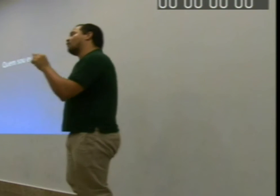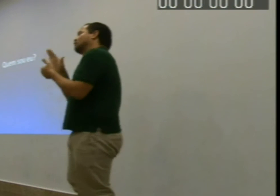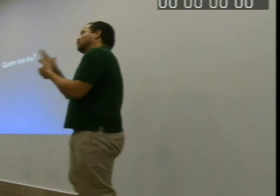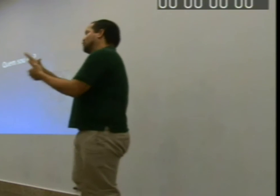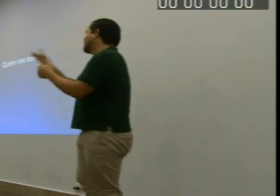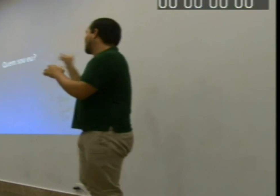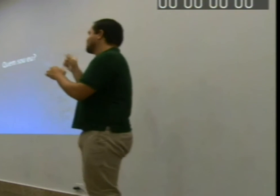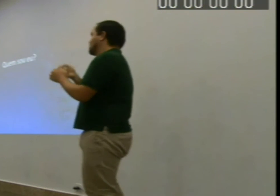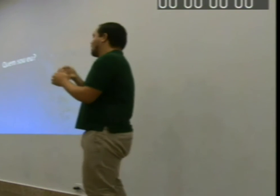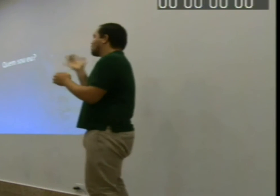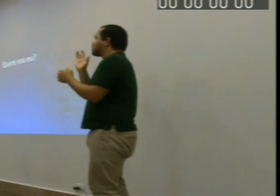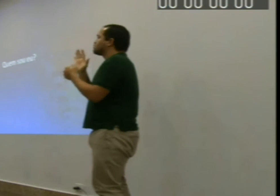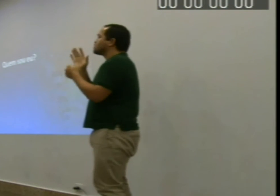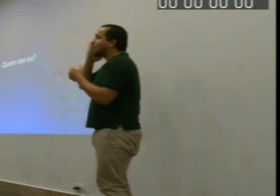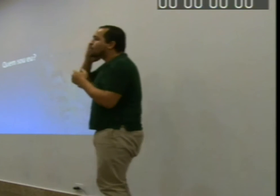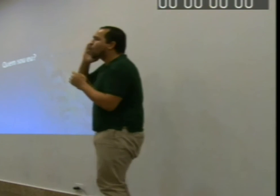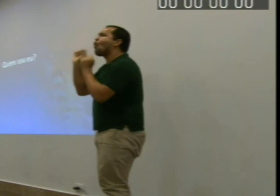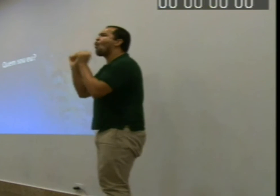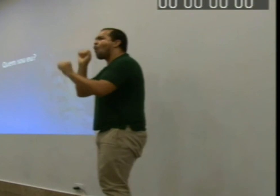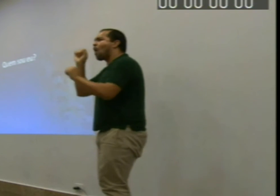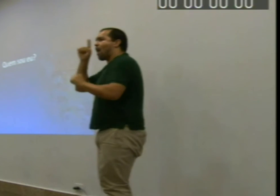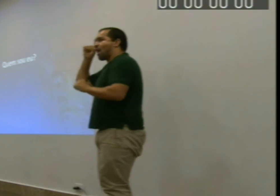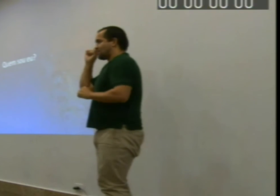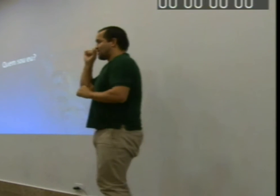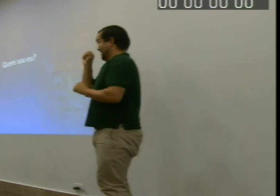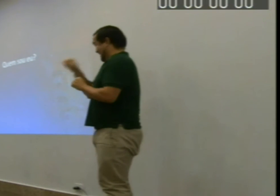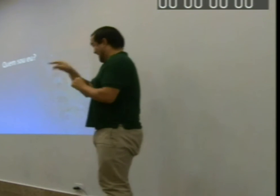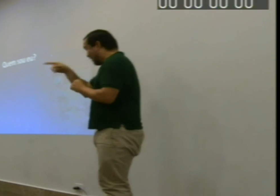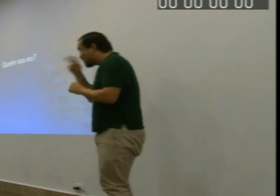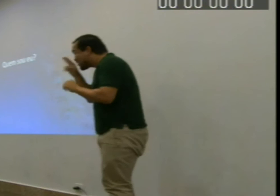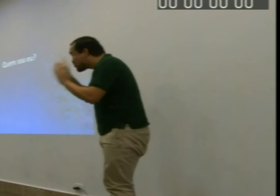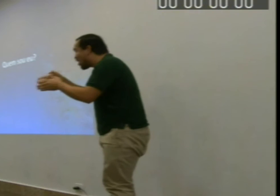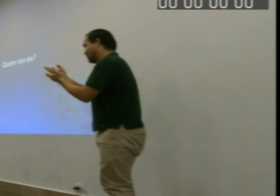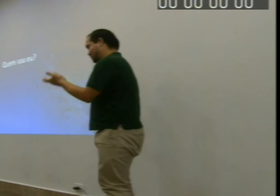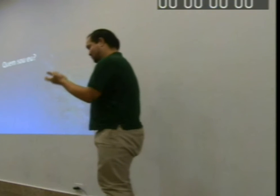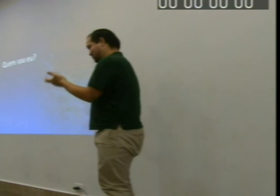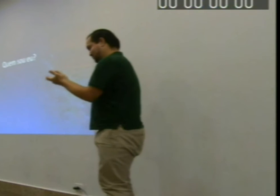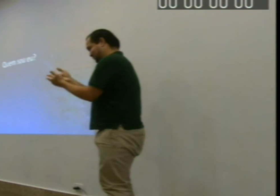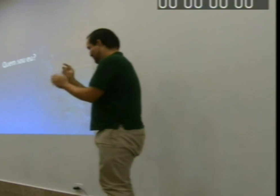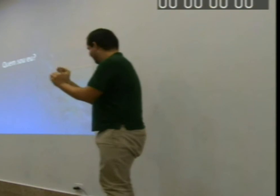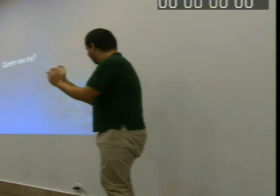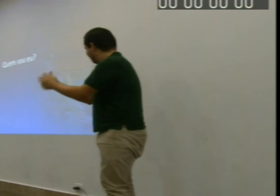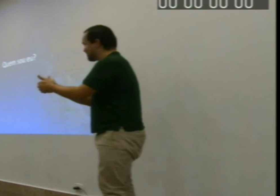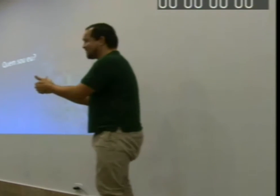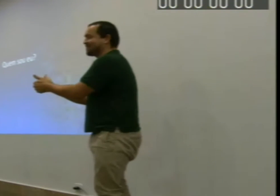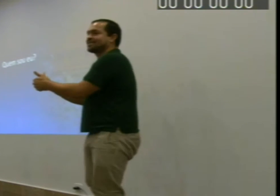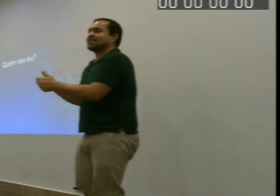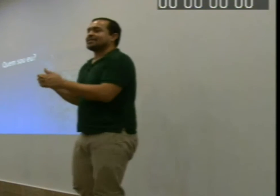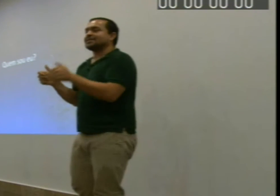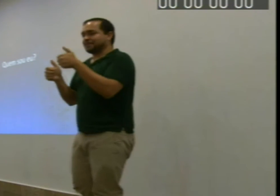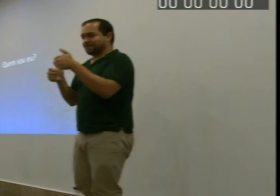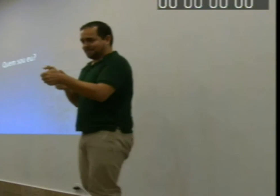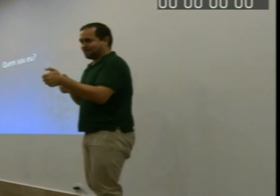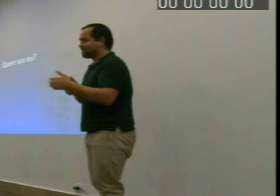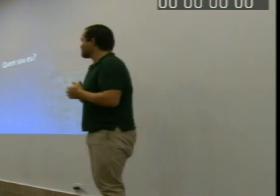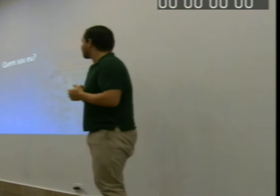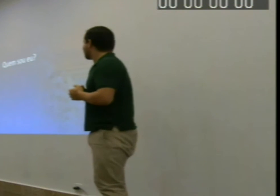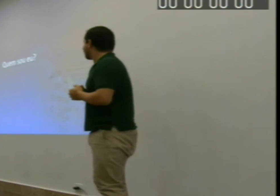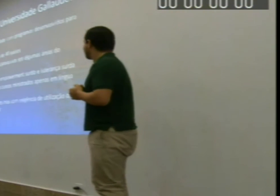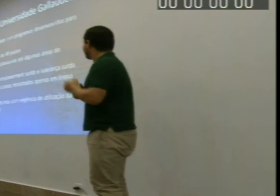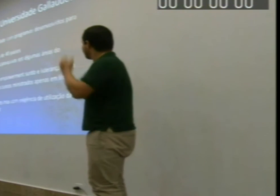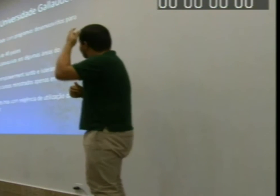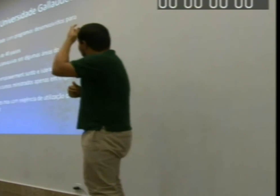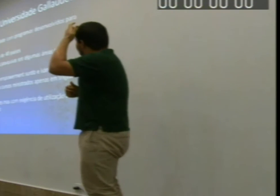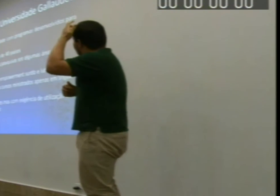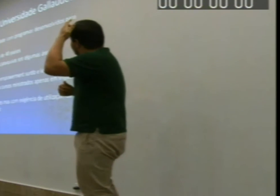fazer nada mas como poucos conhecem eu vou mostrar para vocês saber o que é a galaud como é isso ten um pouco de paciência